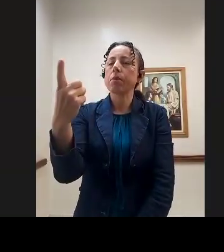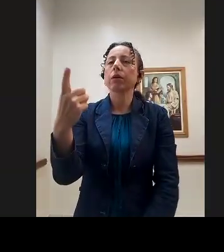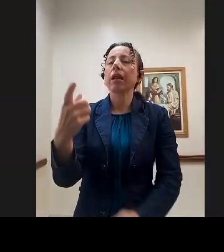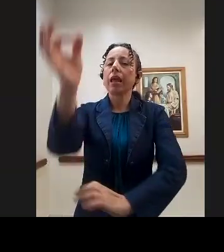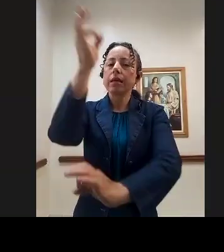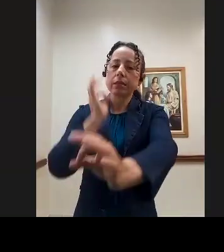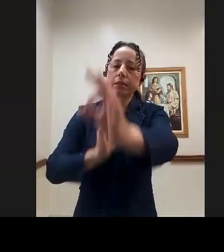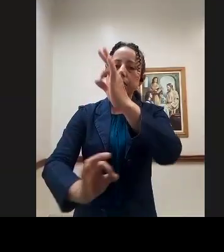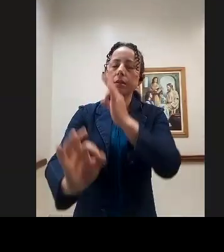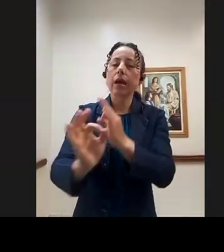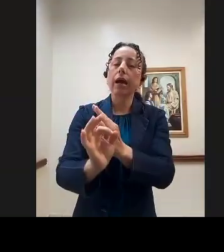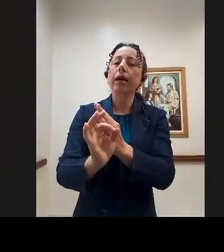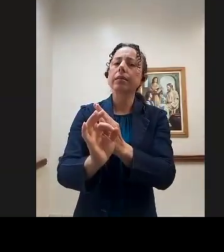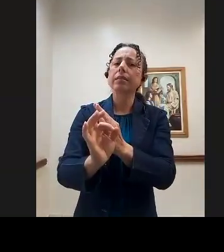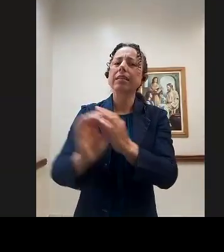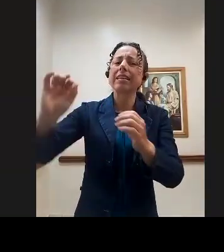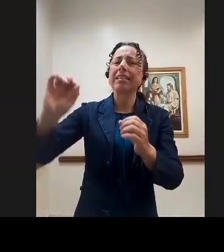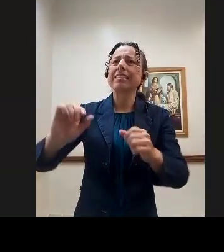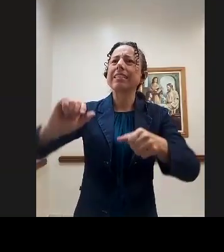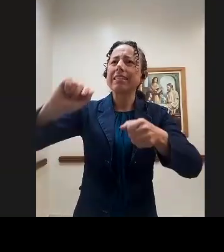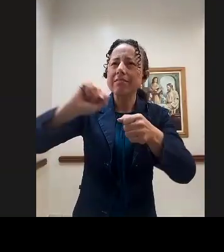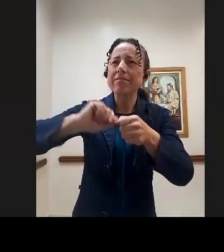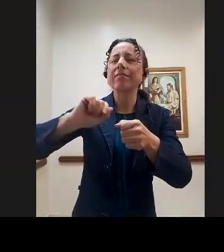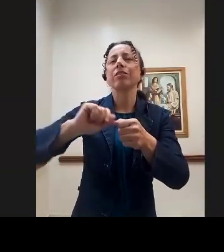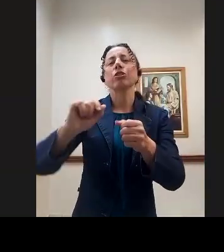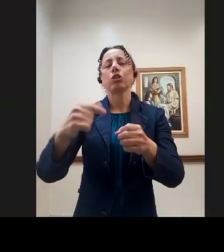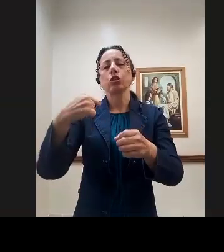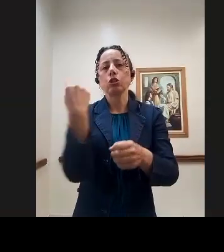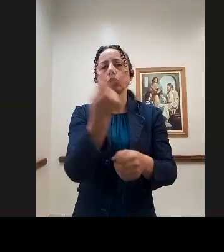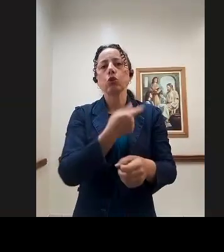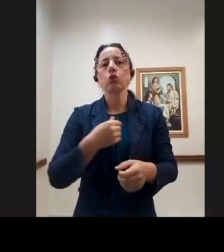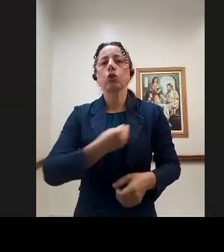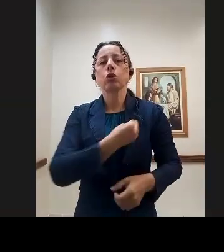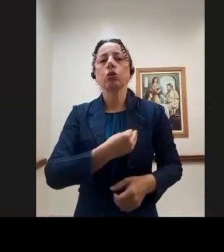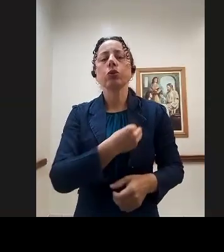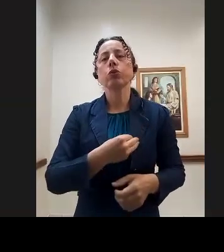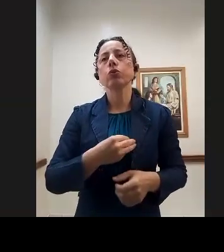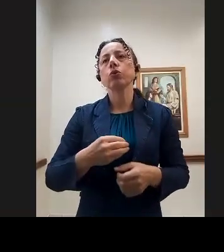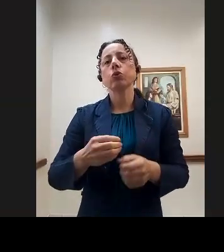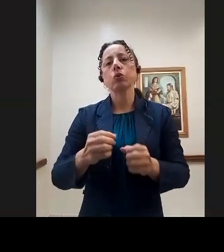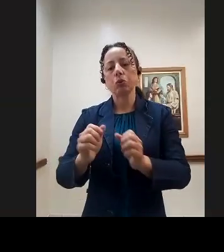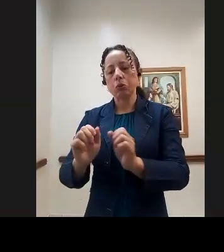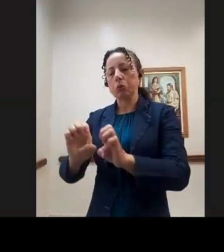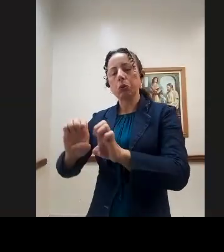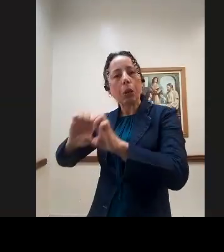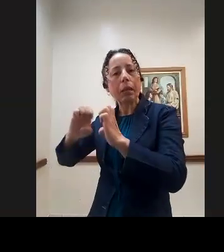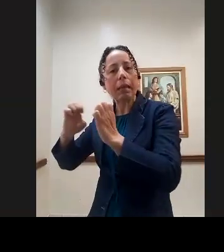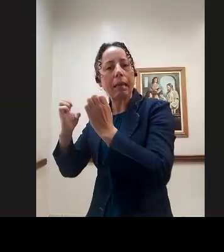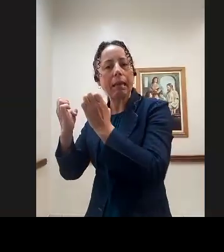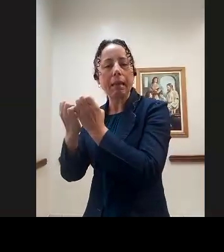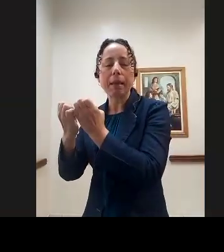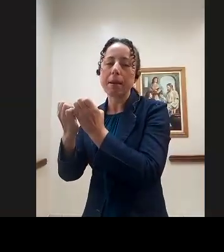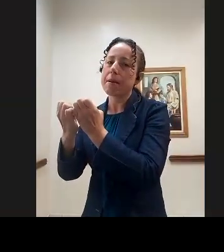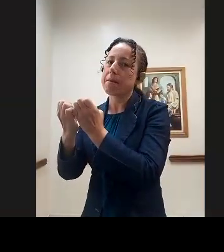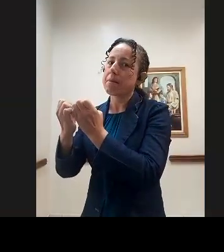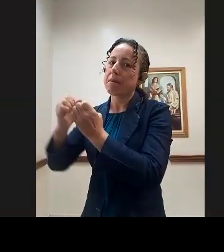times perder, ver outros times ganhar, né? E hoje refletindo sobre isso, né? Eu sei que o Senhor